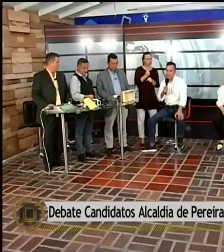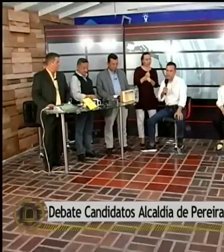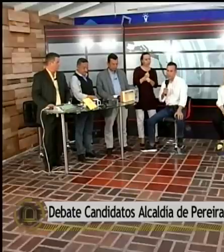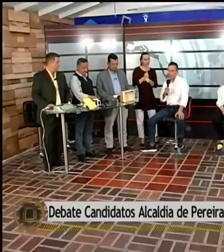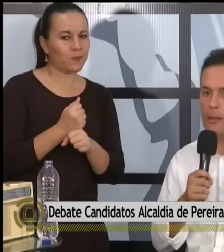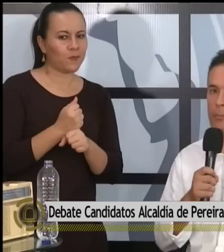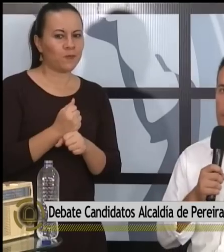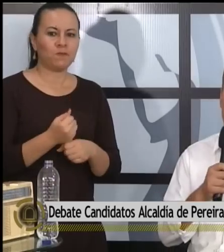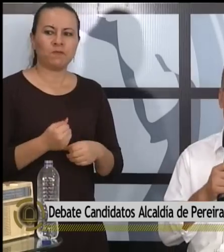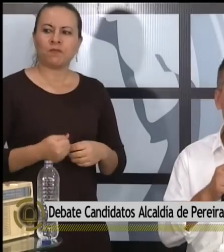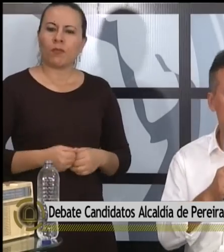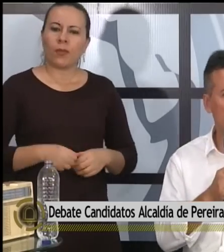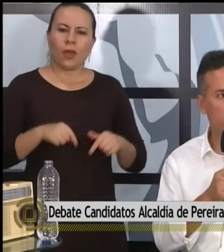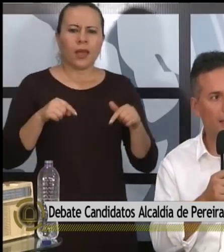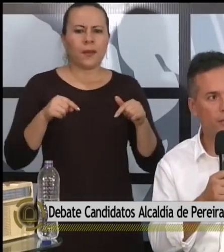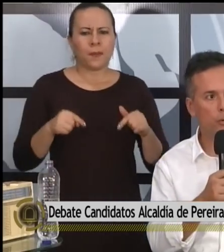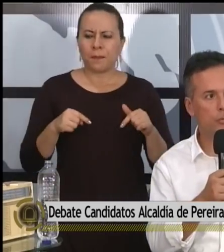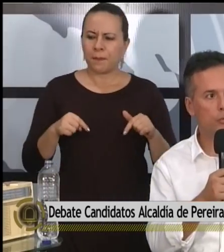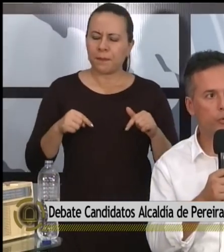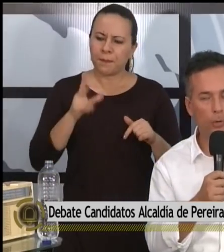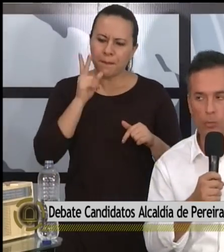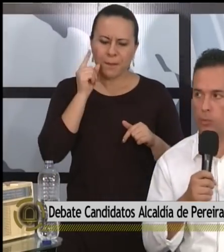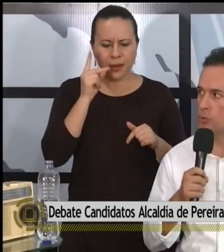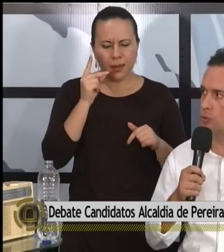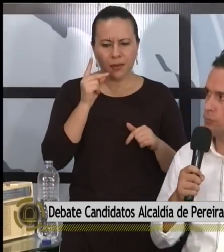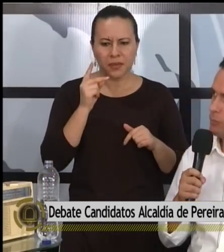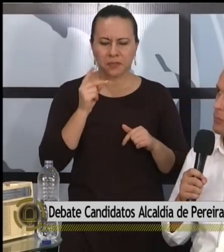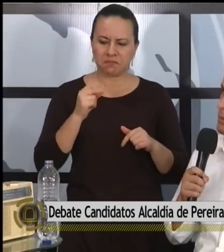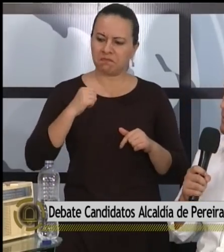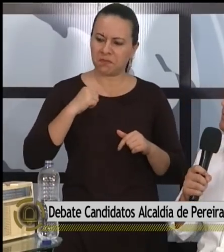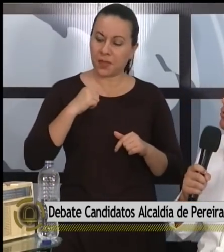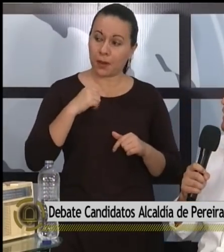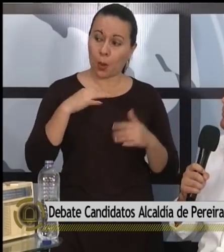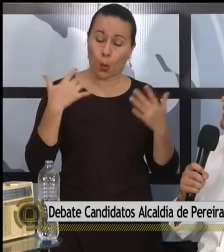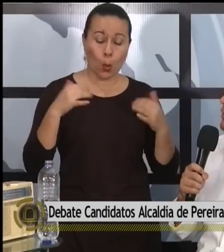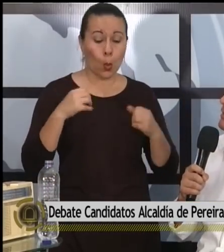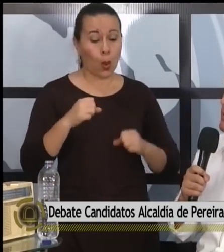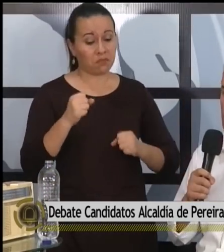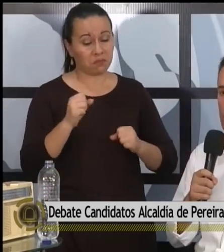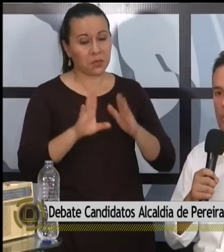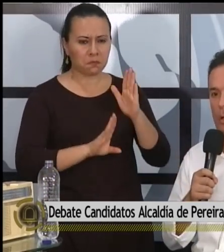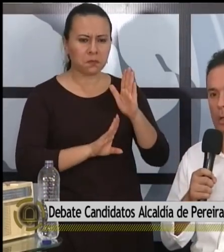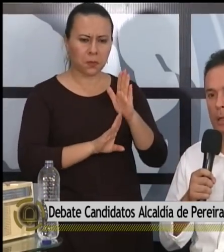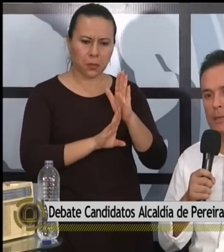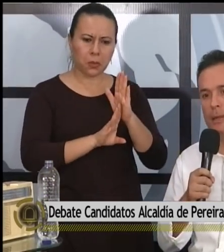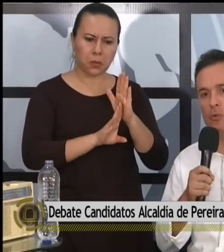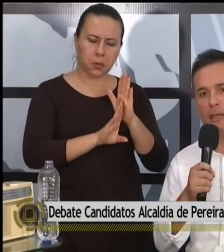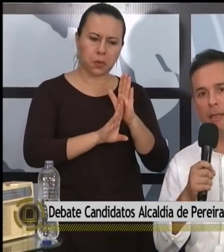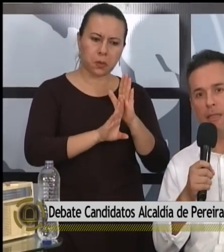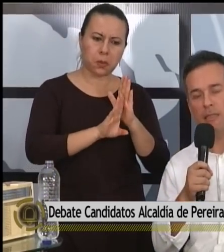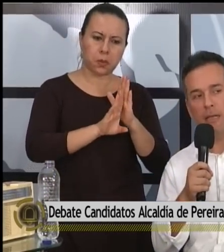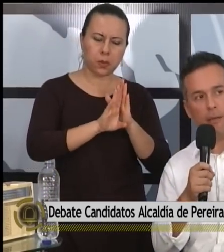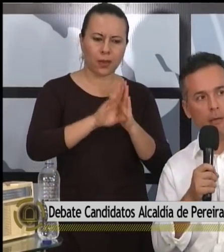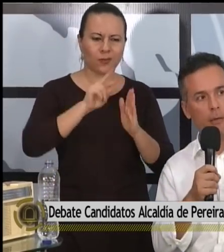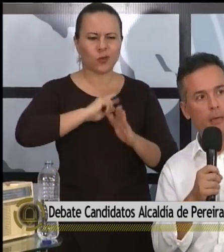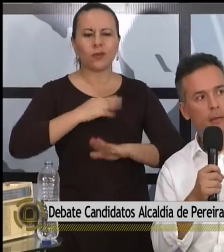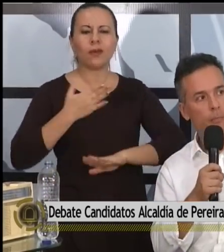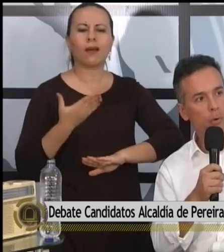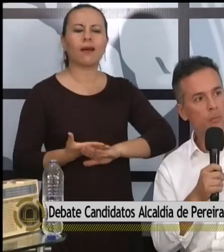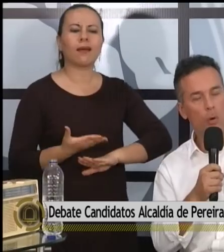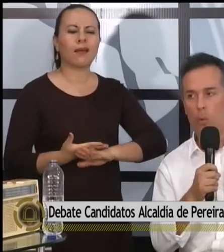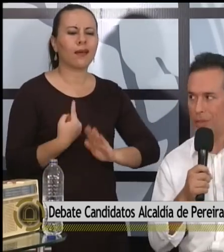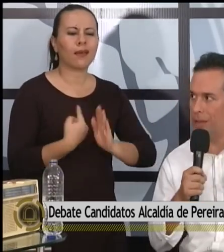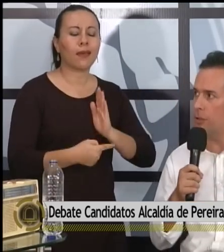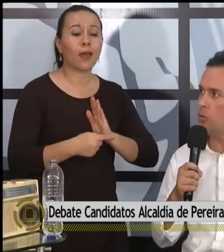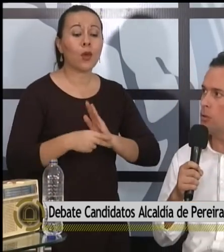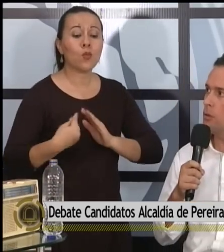Jimmy, Pereira viene cosechando triunfos, la ciudad viene avanzando. Tenemos que garantizar que en el